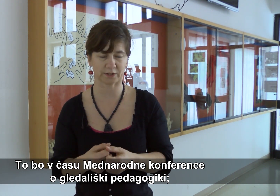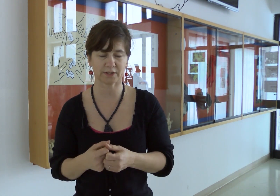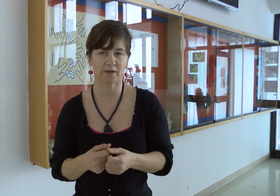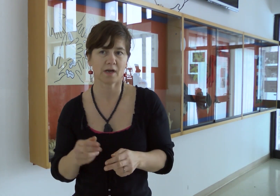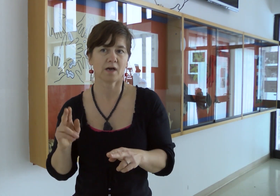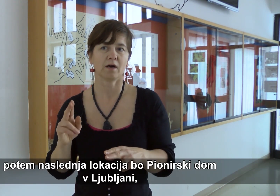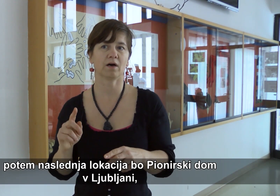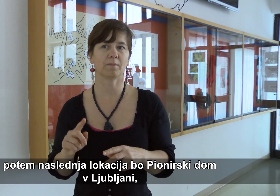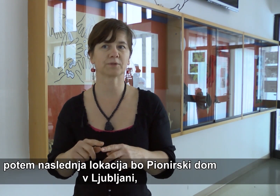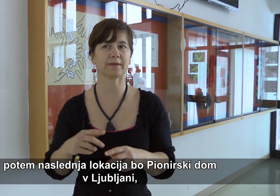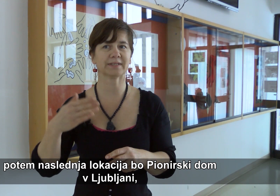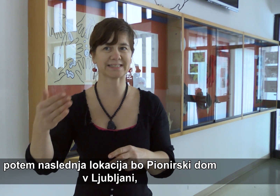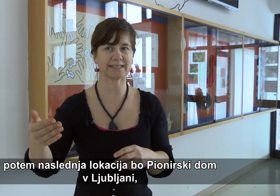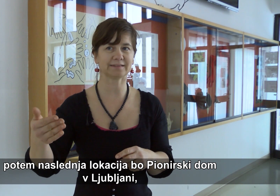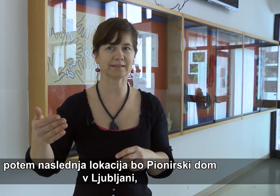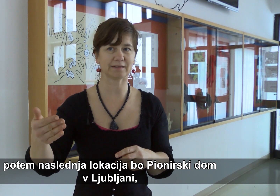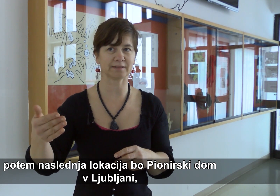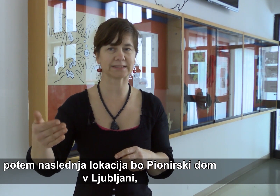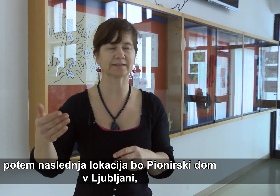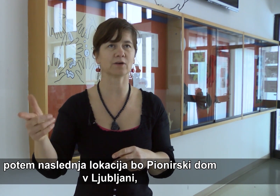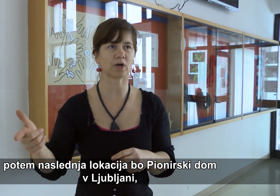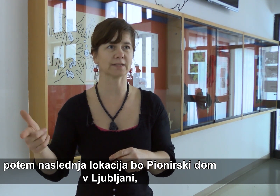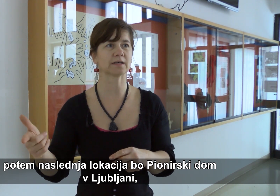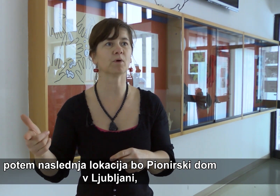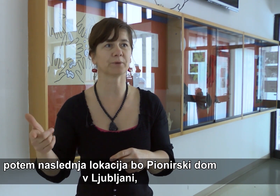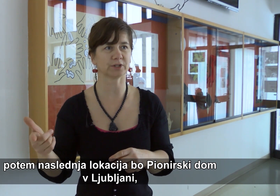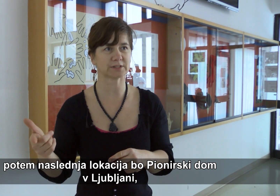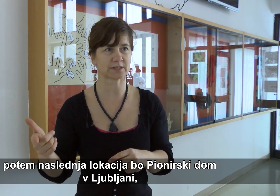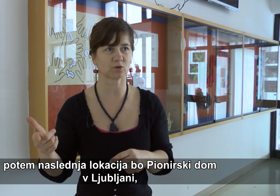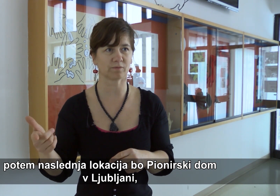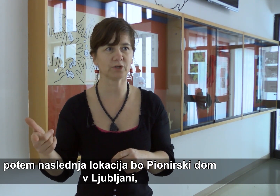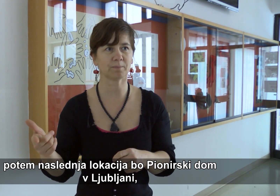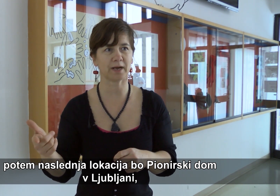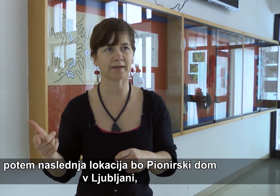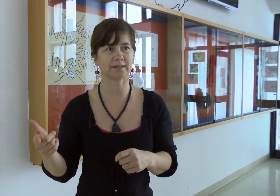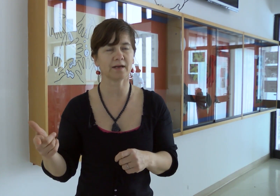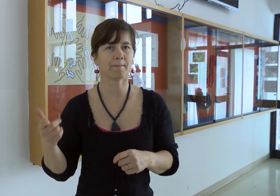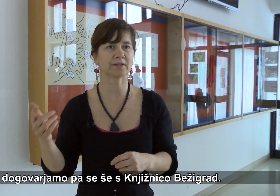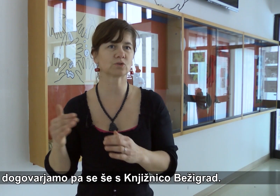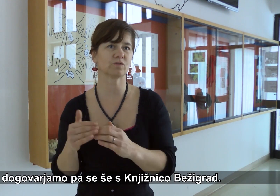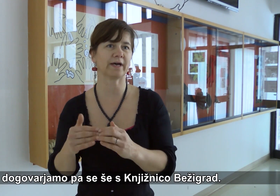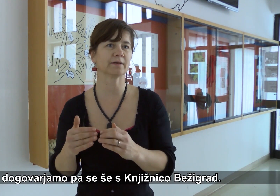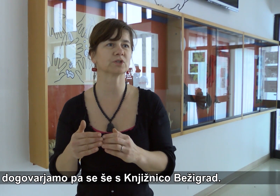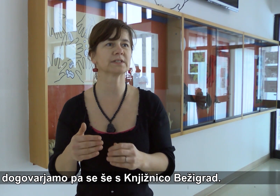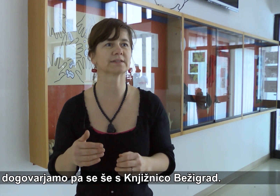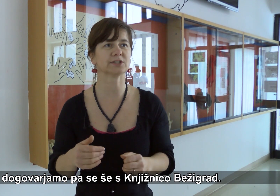pedagogiki. Potem naslednja lokacija bo Pionirski dom v Ljubljani, pa dogovarjamo se s